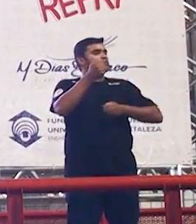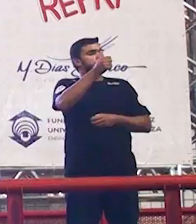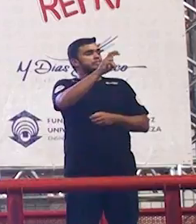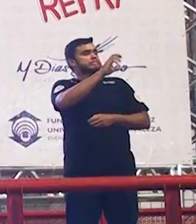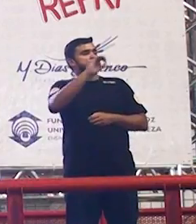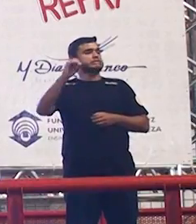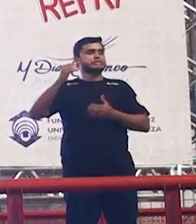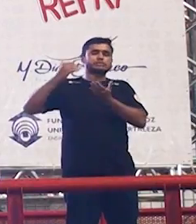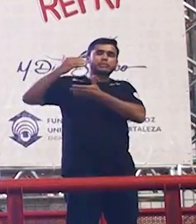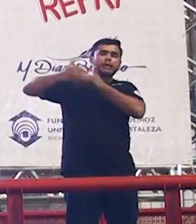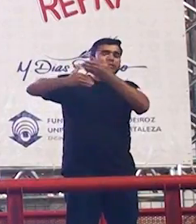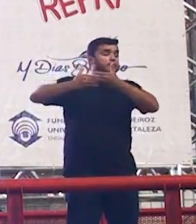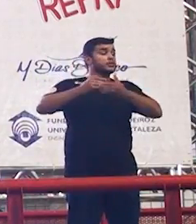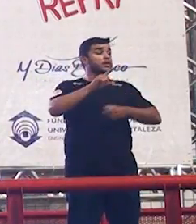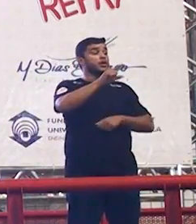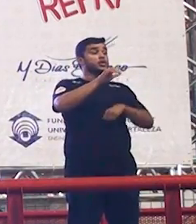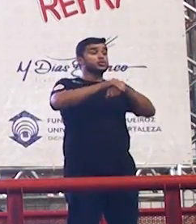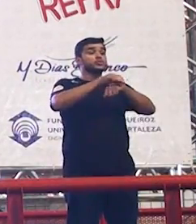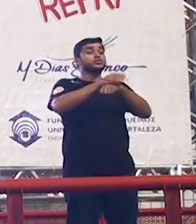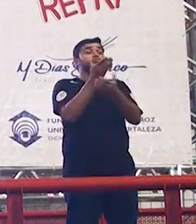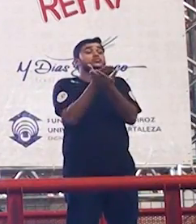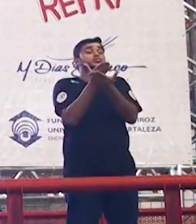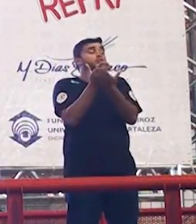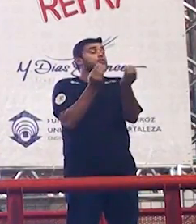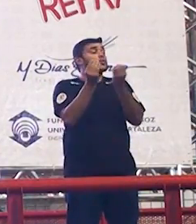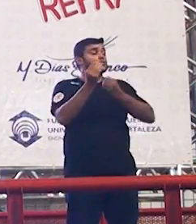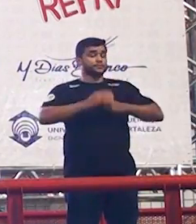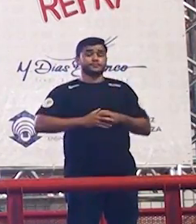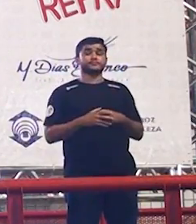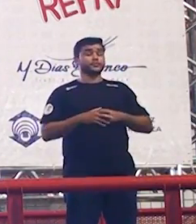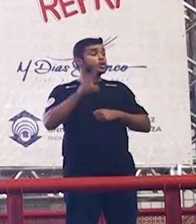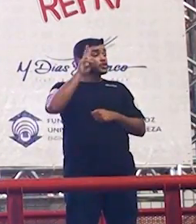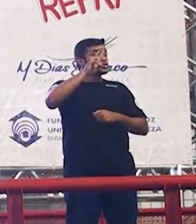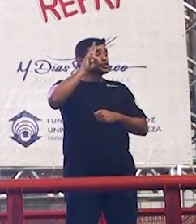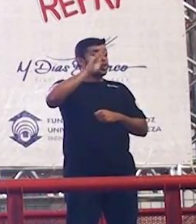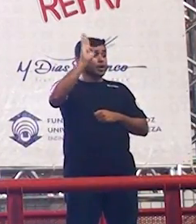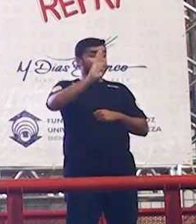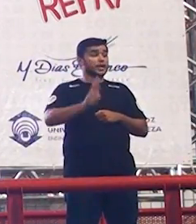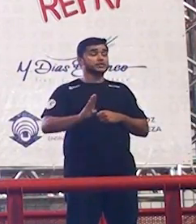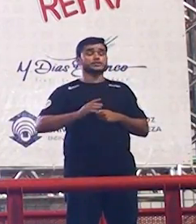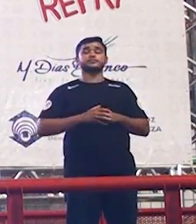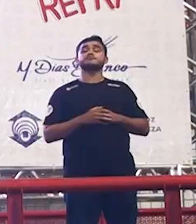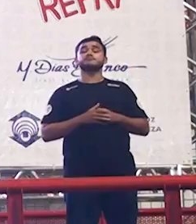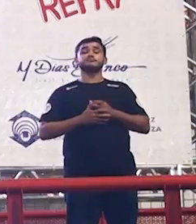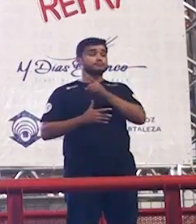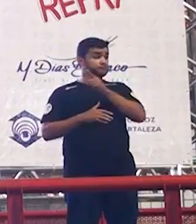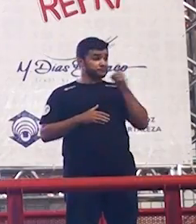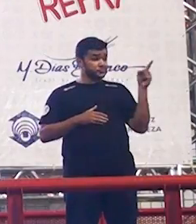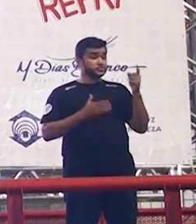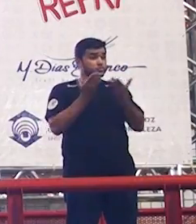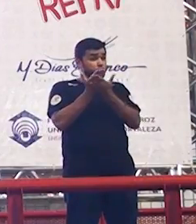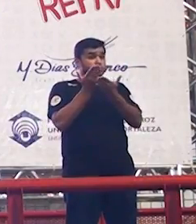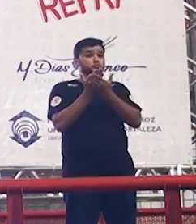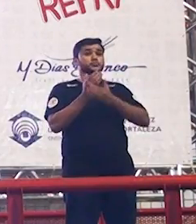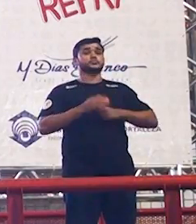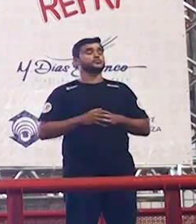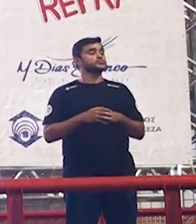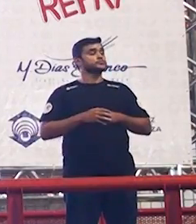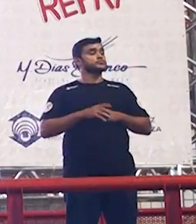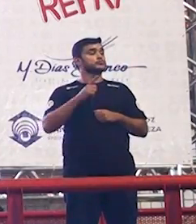Brasil? Anota para mim, por gentileza. História do Brasil. O que você não pode deixar de estudar?